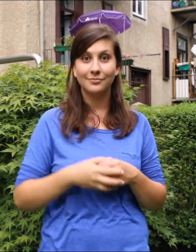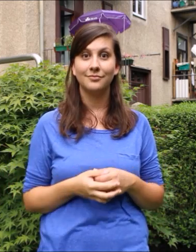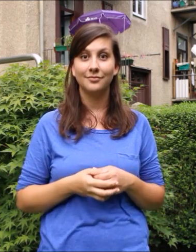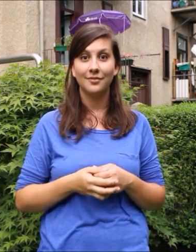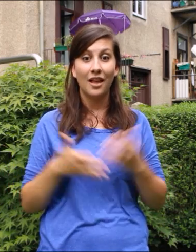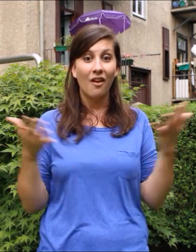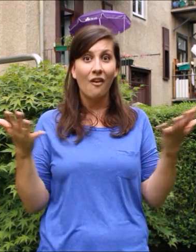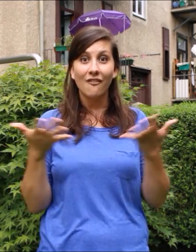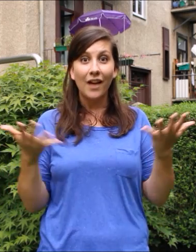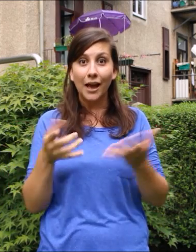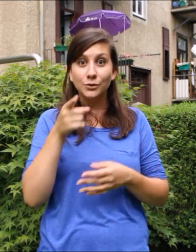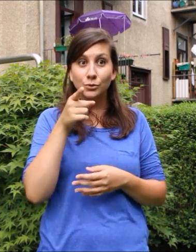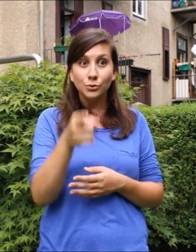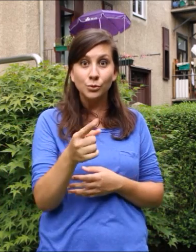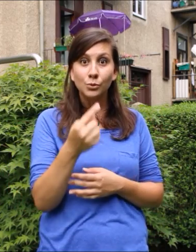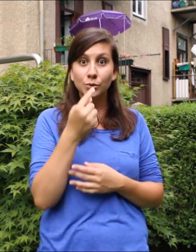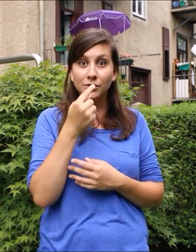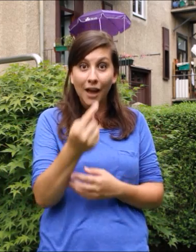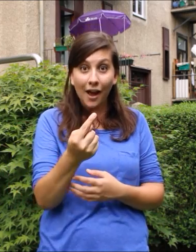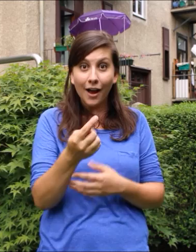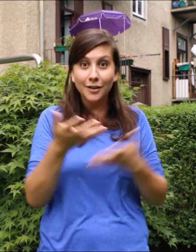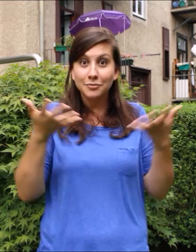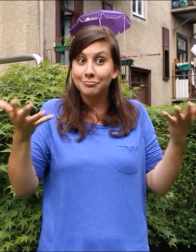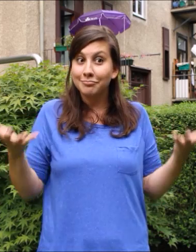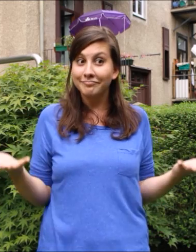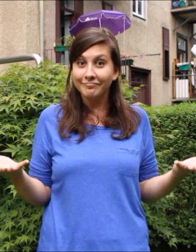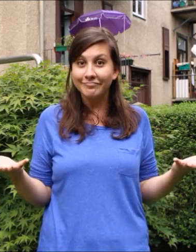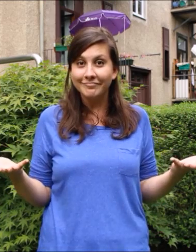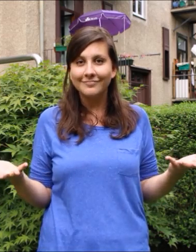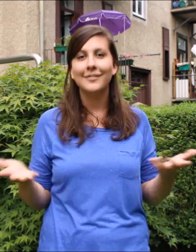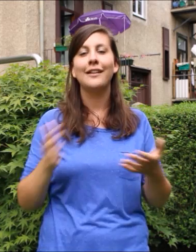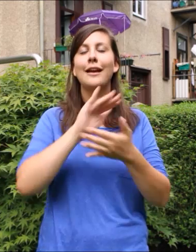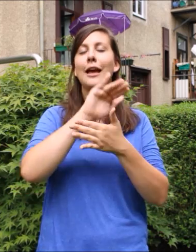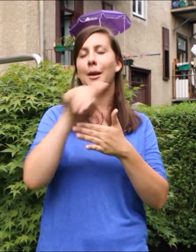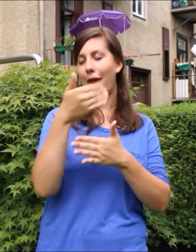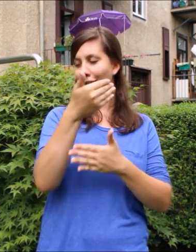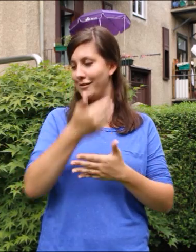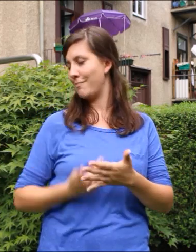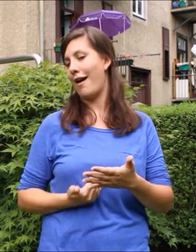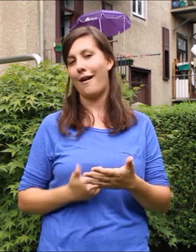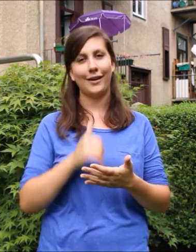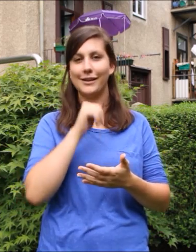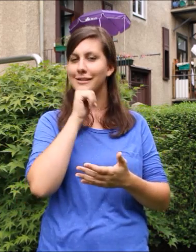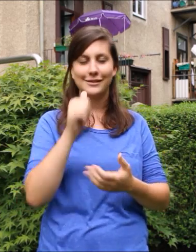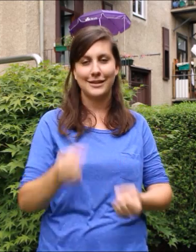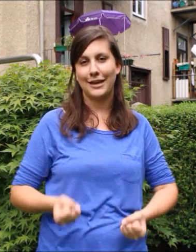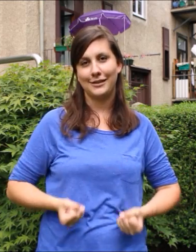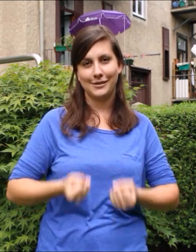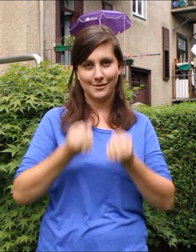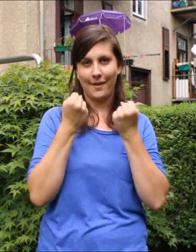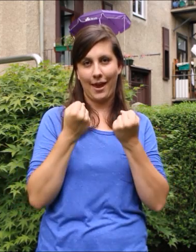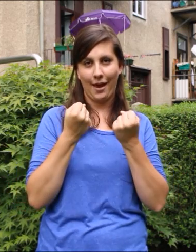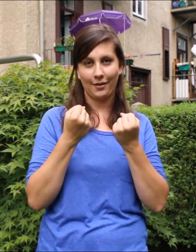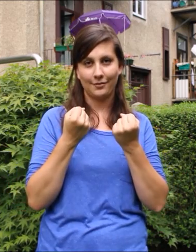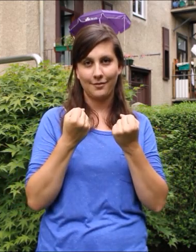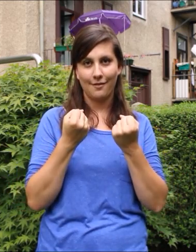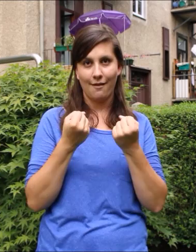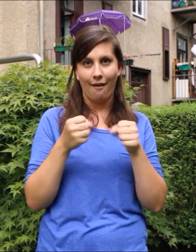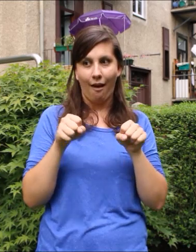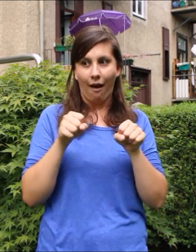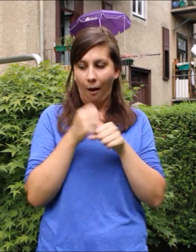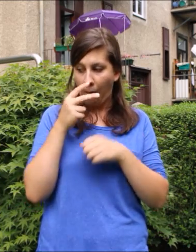Das heißt, was sagst du dazu? Die Gebärdensprache ist nicht schwer